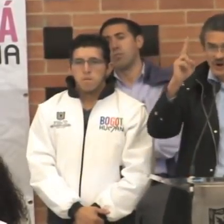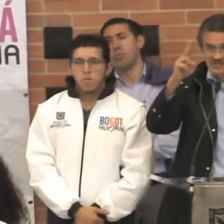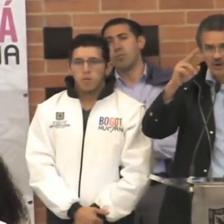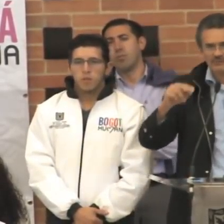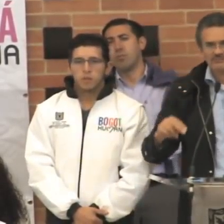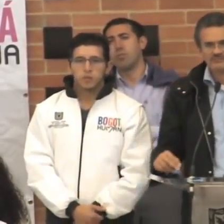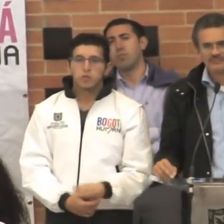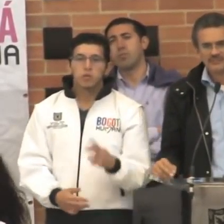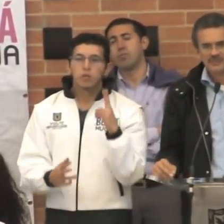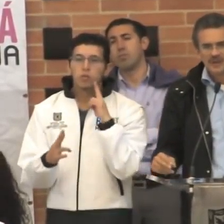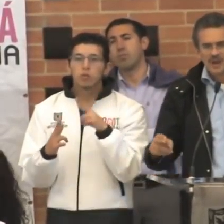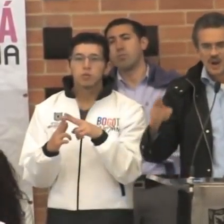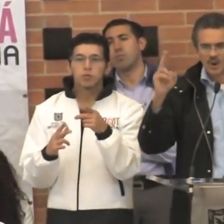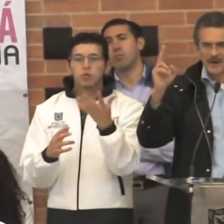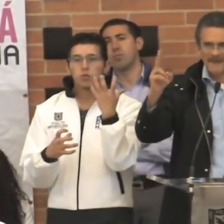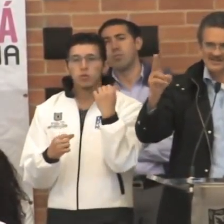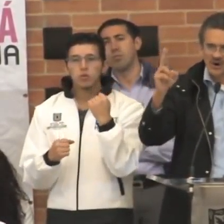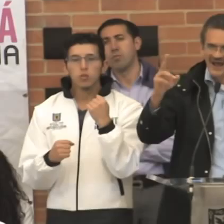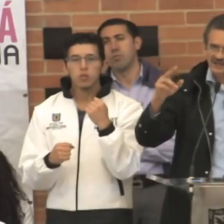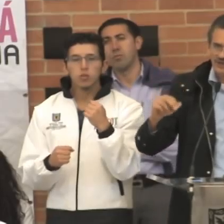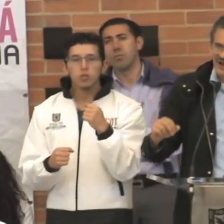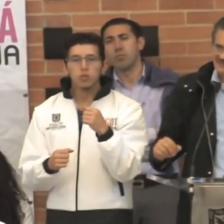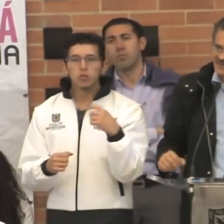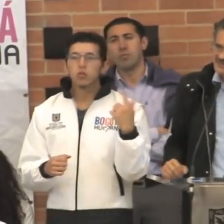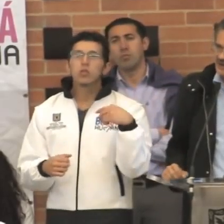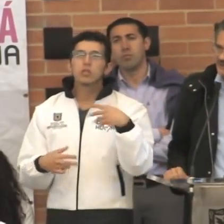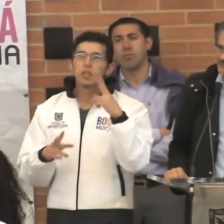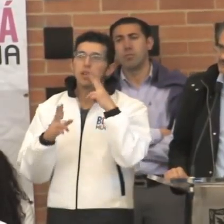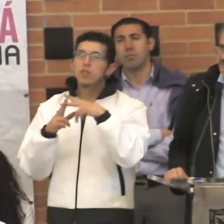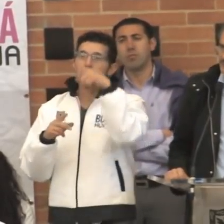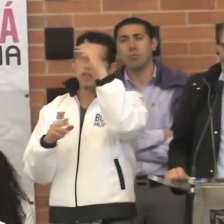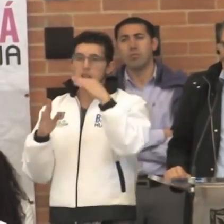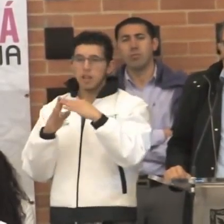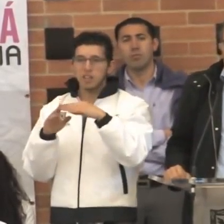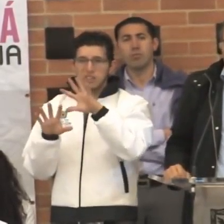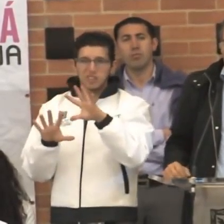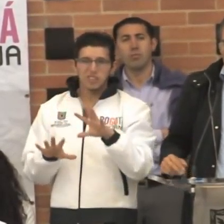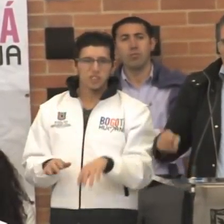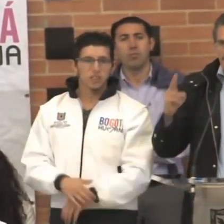esa situación, lo que pasó en altos de la estancia,